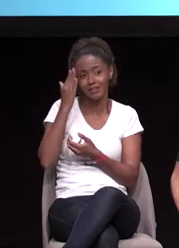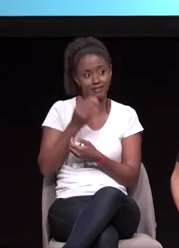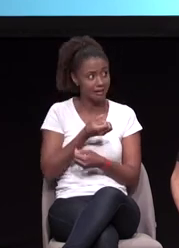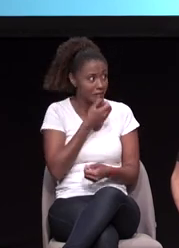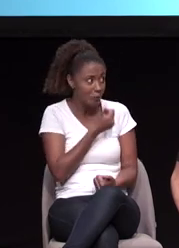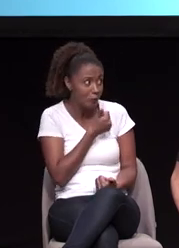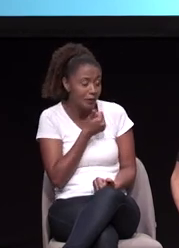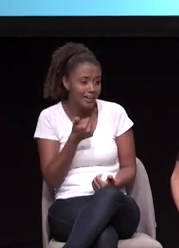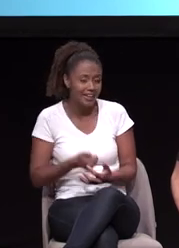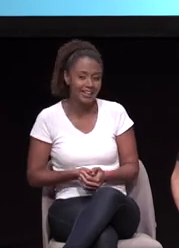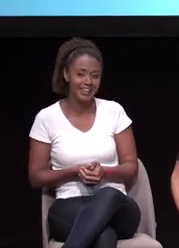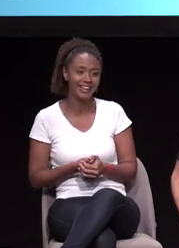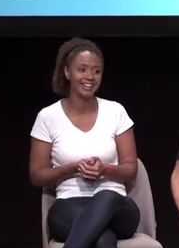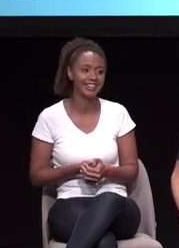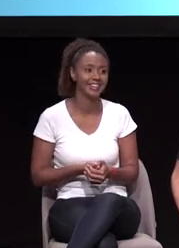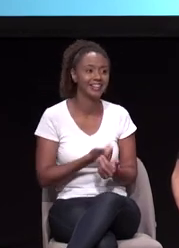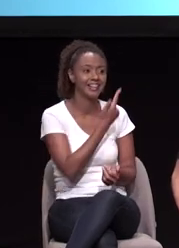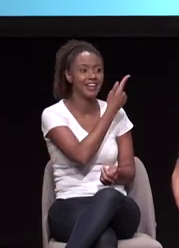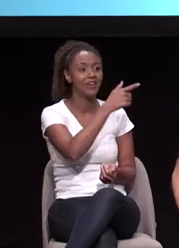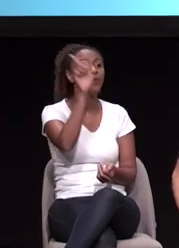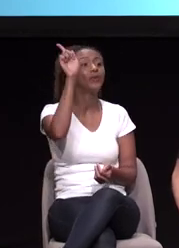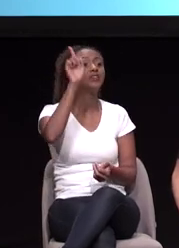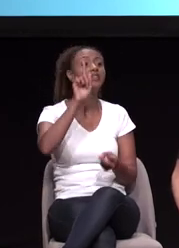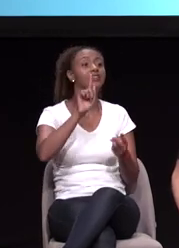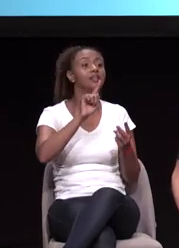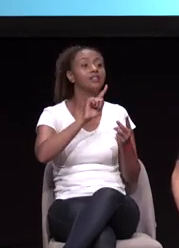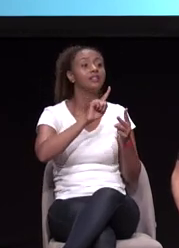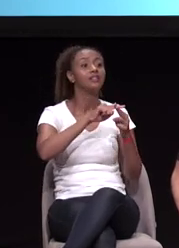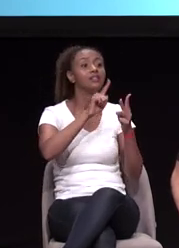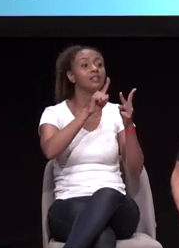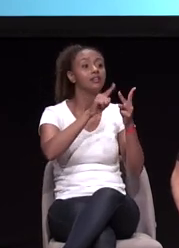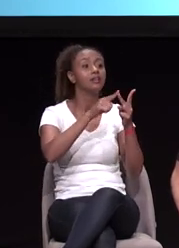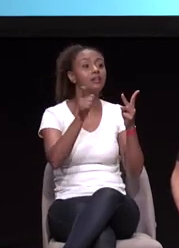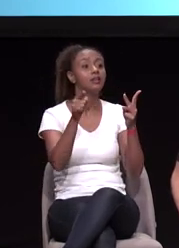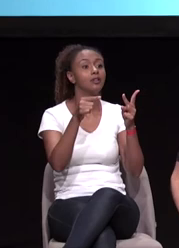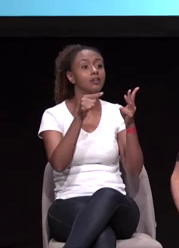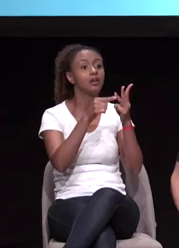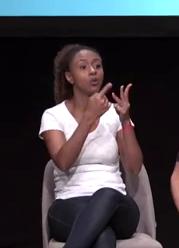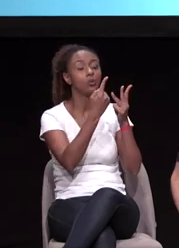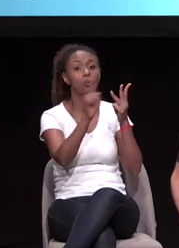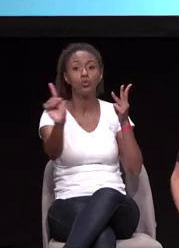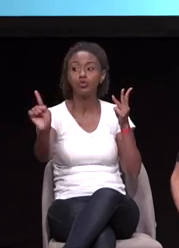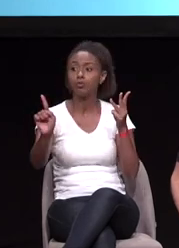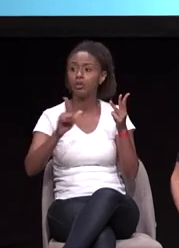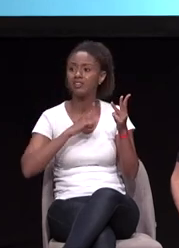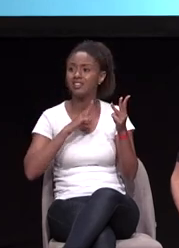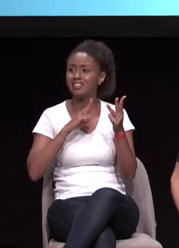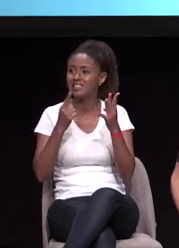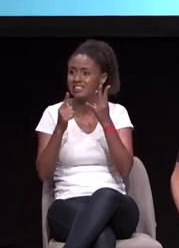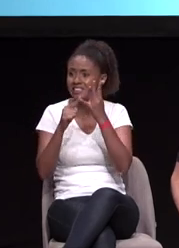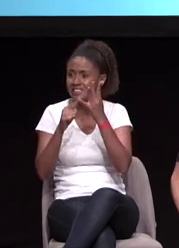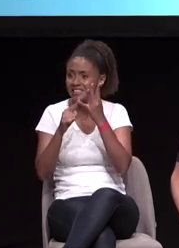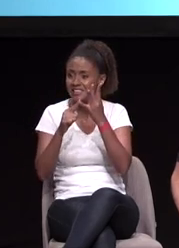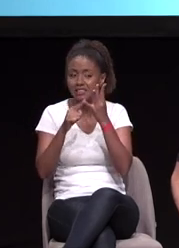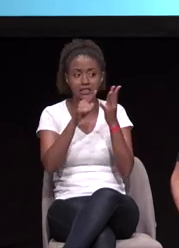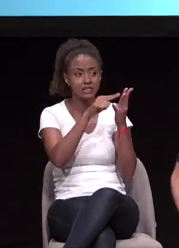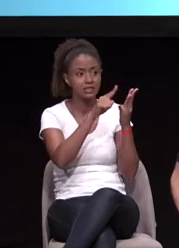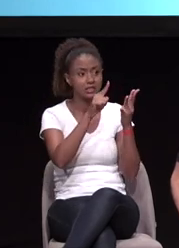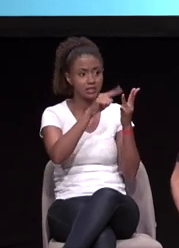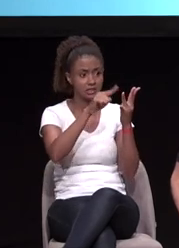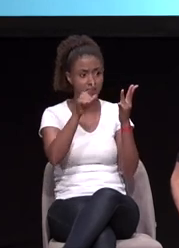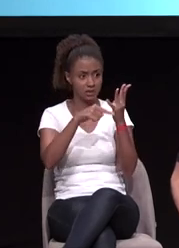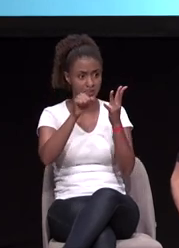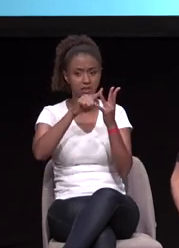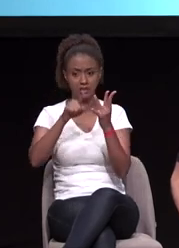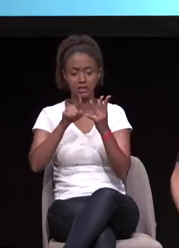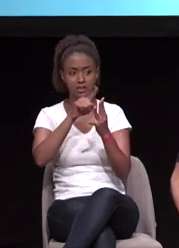ótimas né mas mais uma mais uma para a gente finalizar a última tem uma linha também têm todos aqui estão aqui